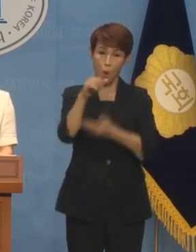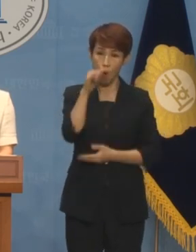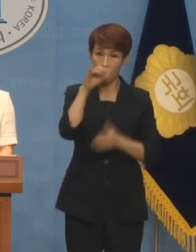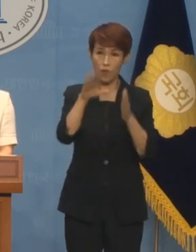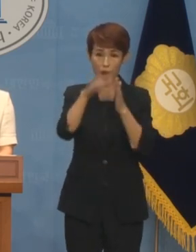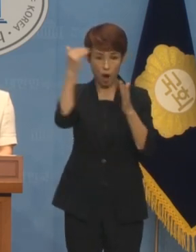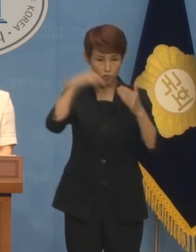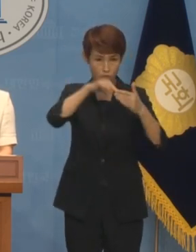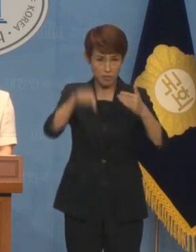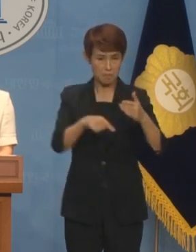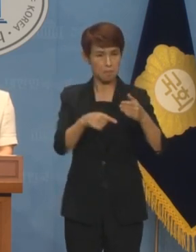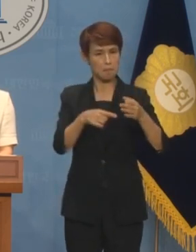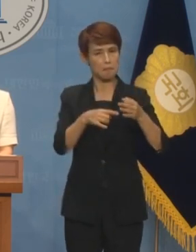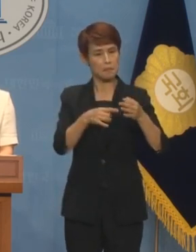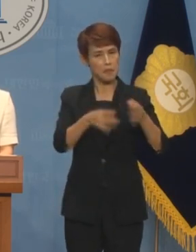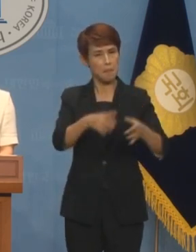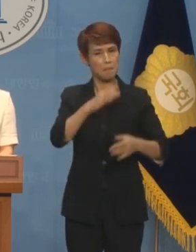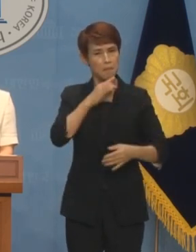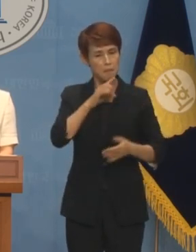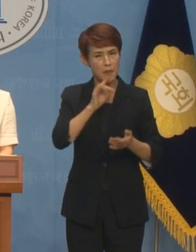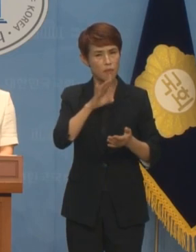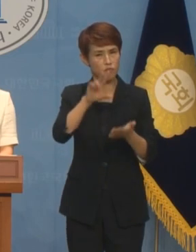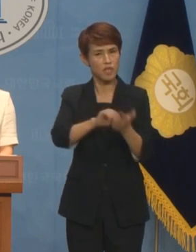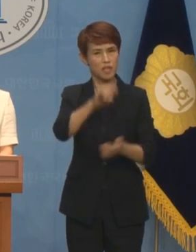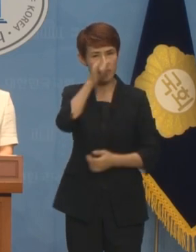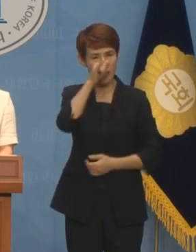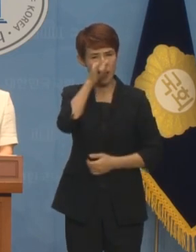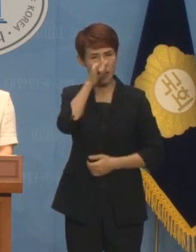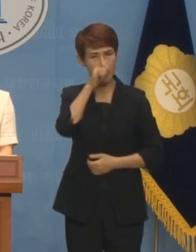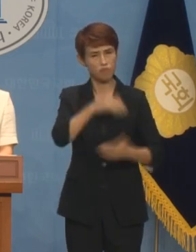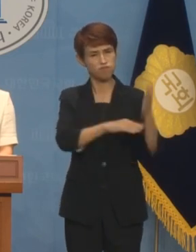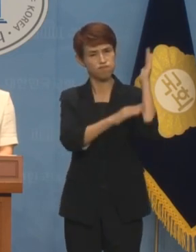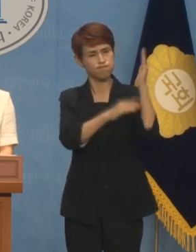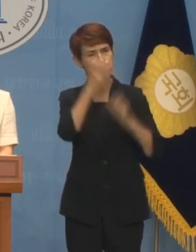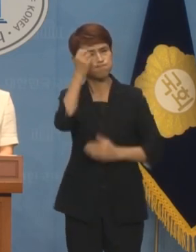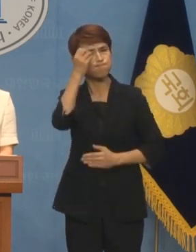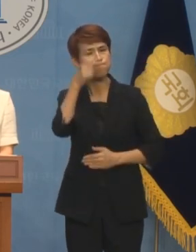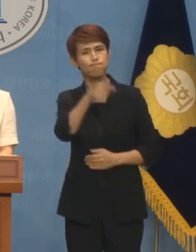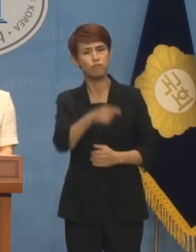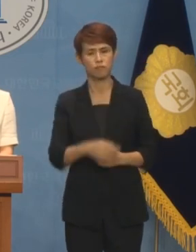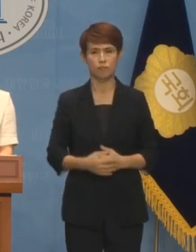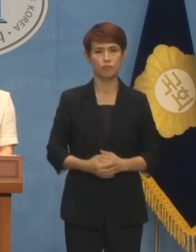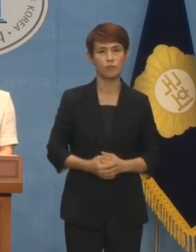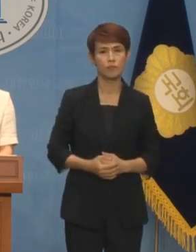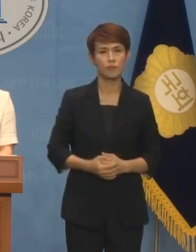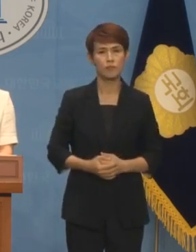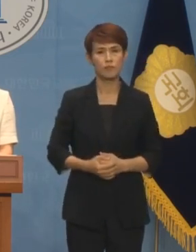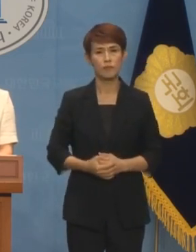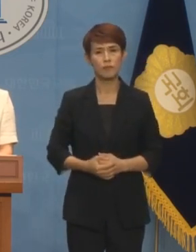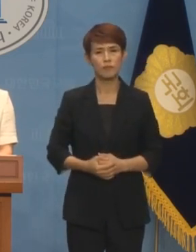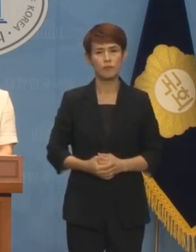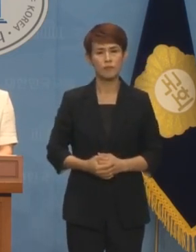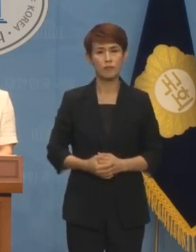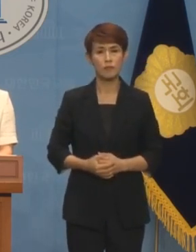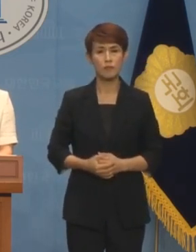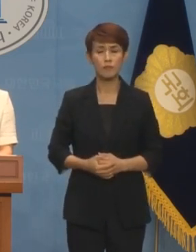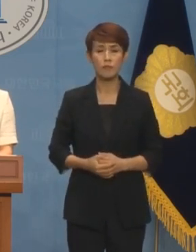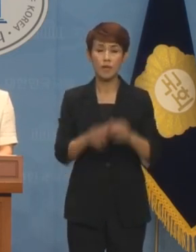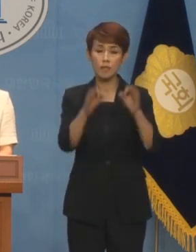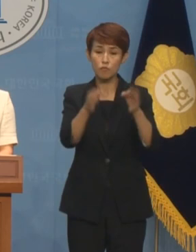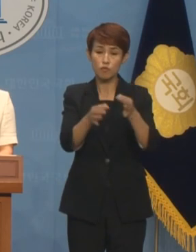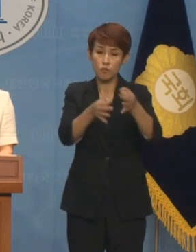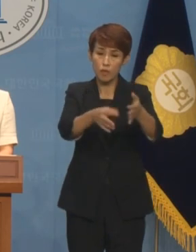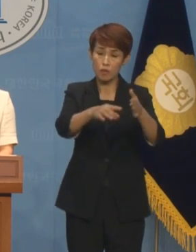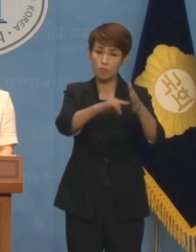투자만 빠져나갈 것이다 라는 이 엉성한 논리가 어떻게 성립할 수 있습니까? 게다가